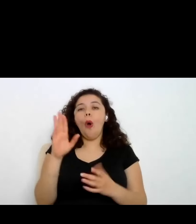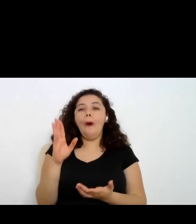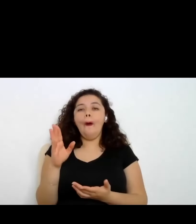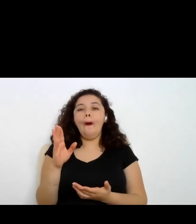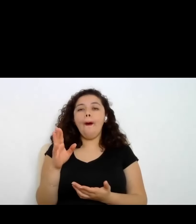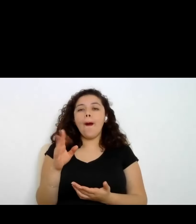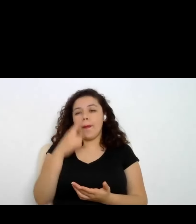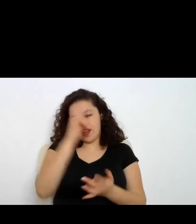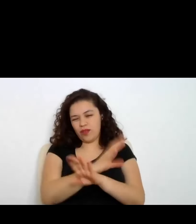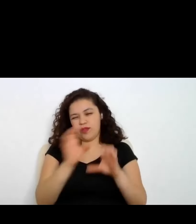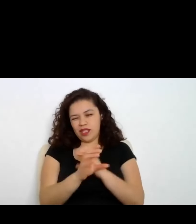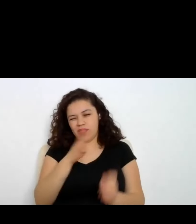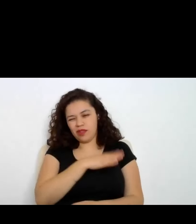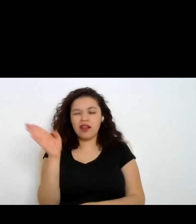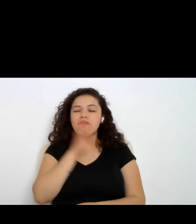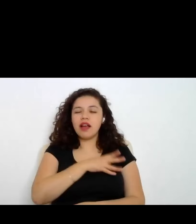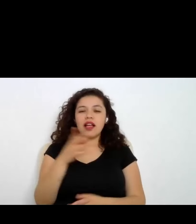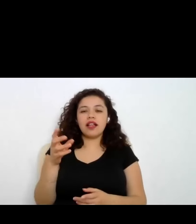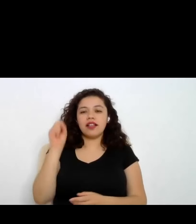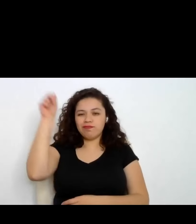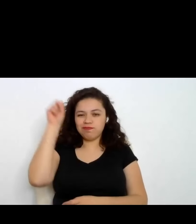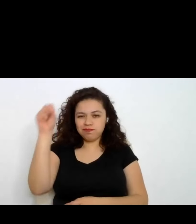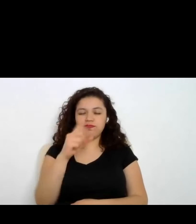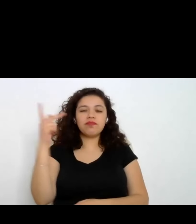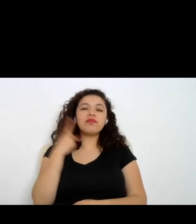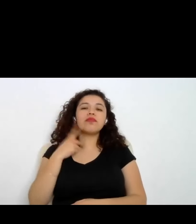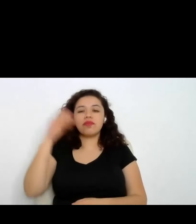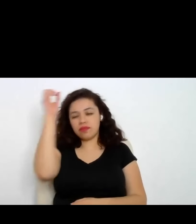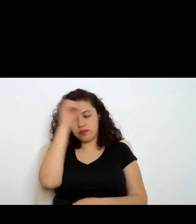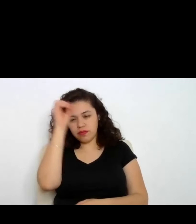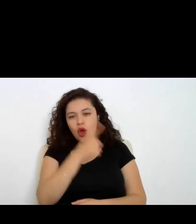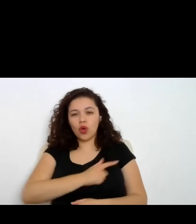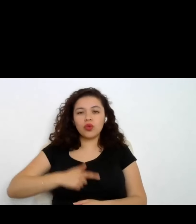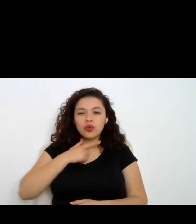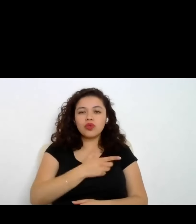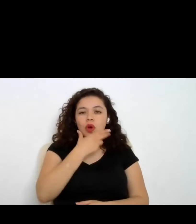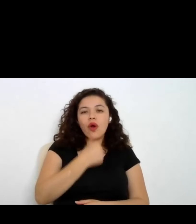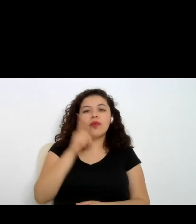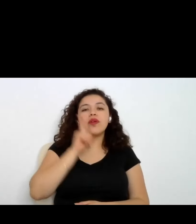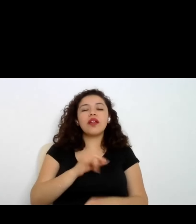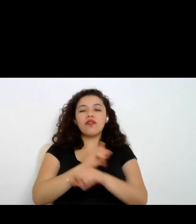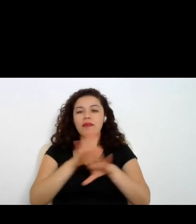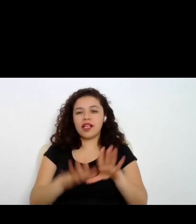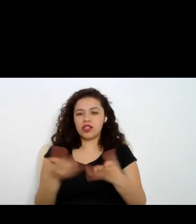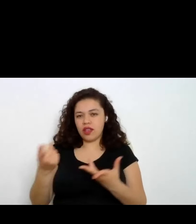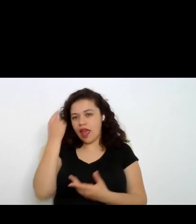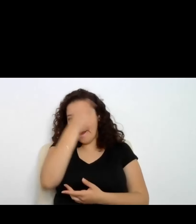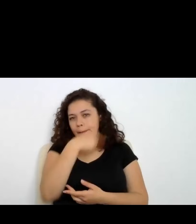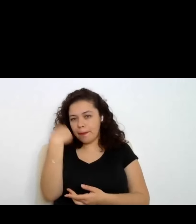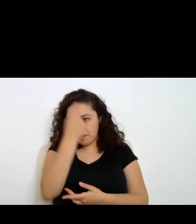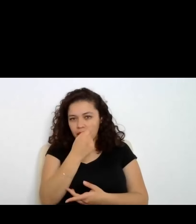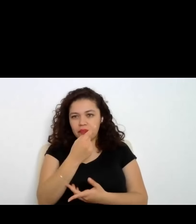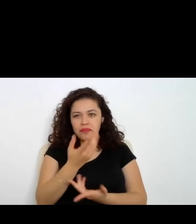afiliaciones sindicales, opiniones políticas, preferencias sexuales, datos biométricos,